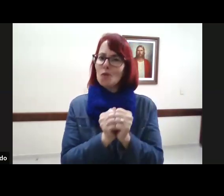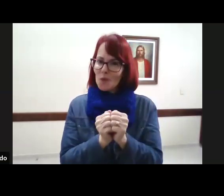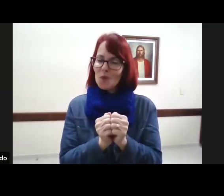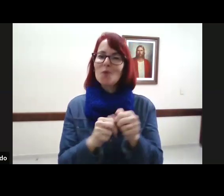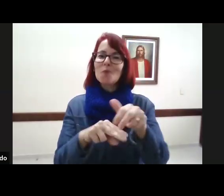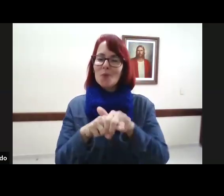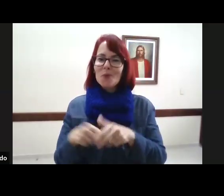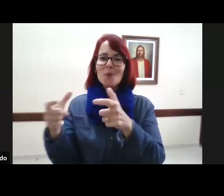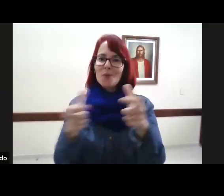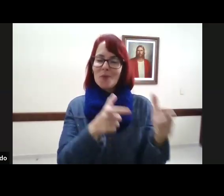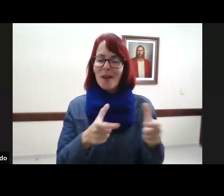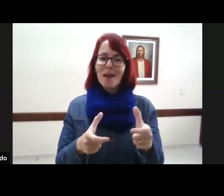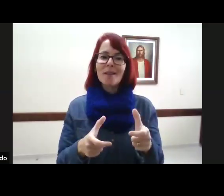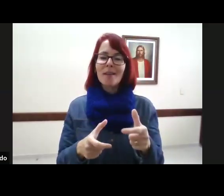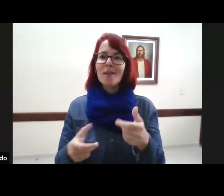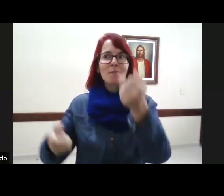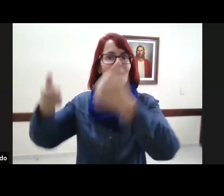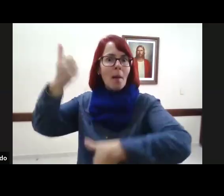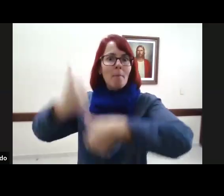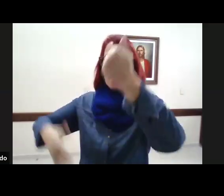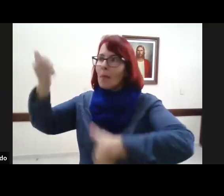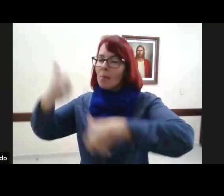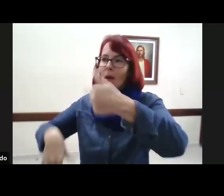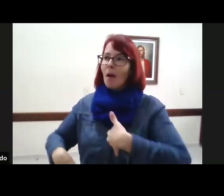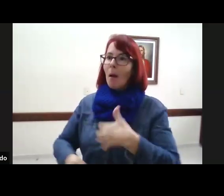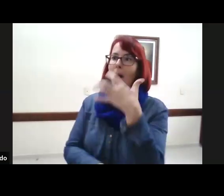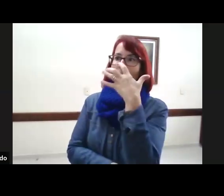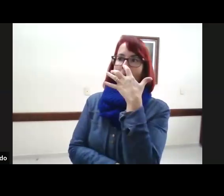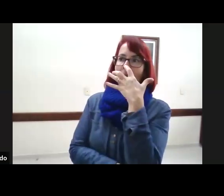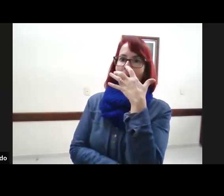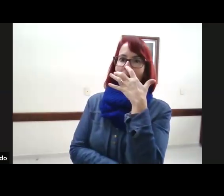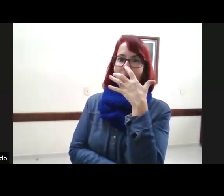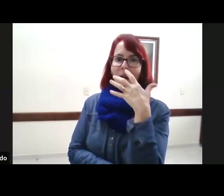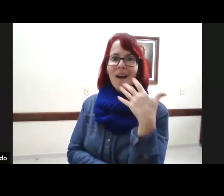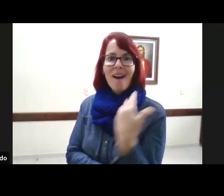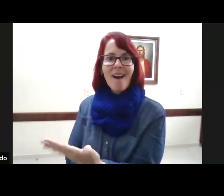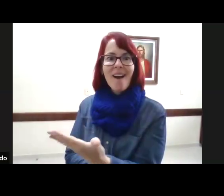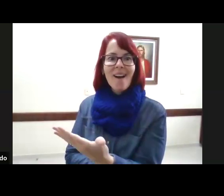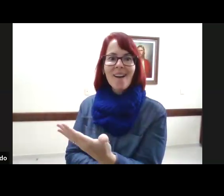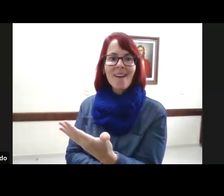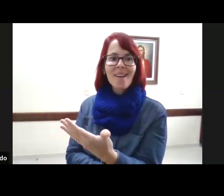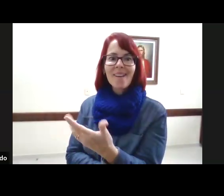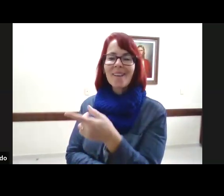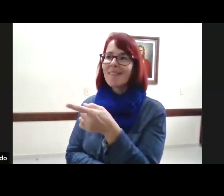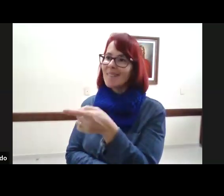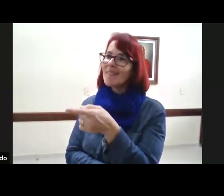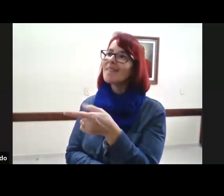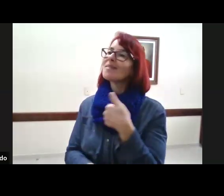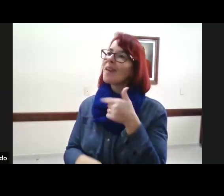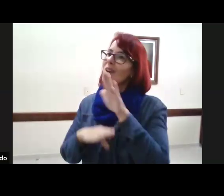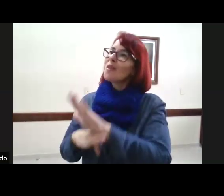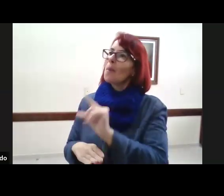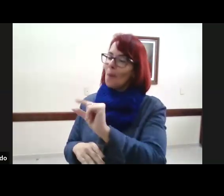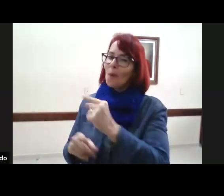Dallas diferentes. E ele começou a falar todas essas coisas. E eu pensei, uau, eu podia ajudar um pouco com esse processo, porque